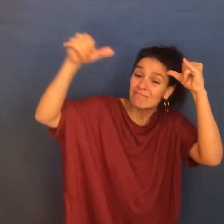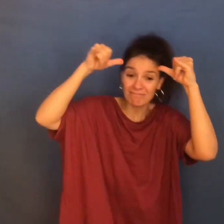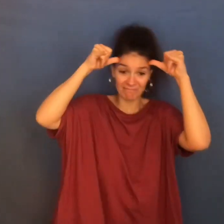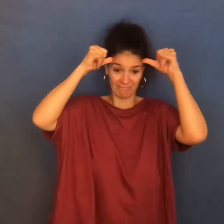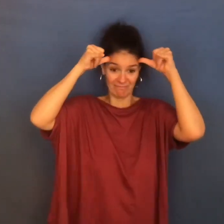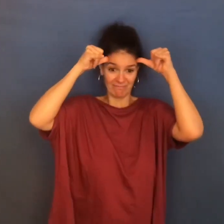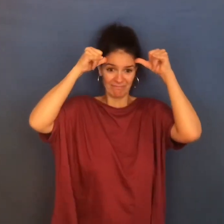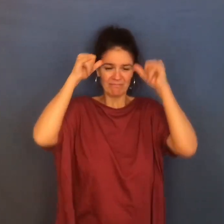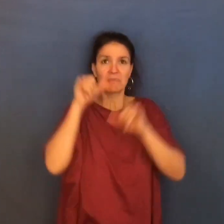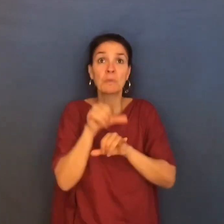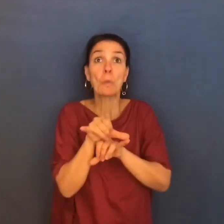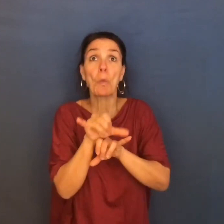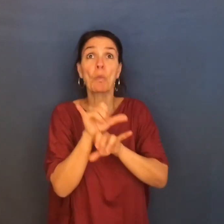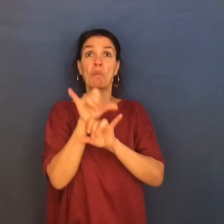elle est loin, là-bas.